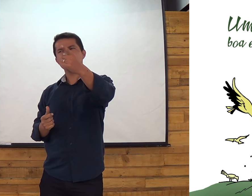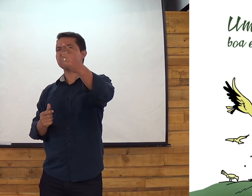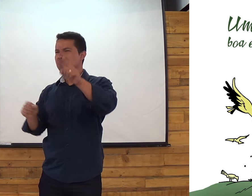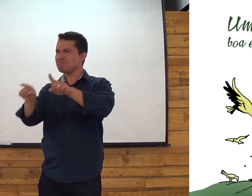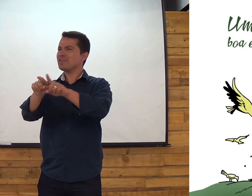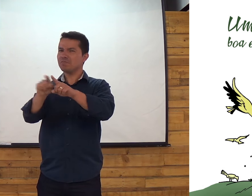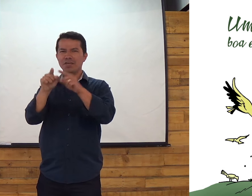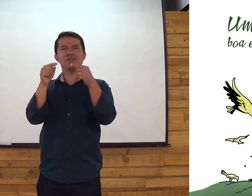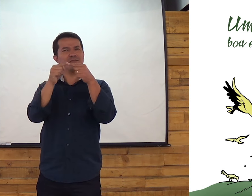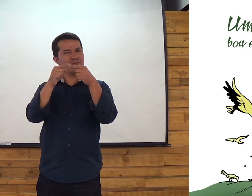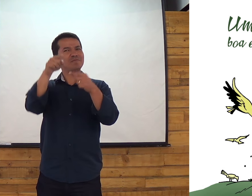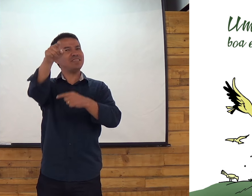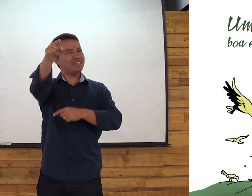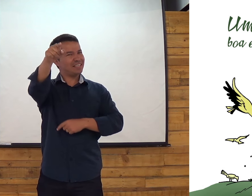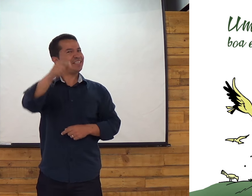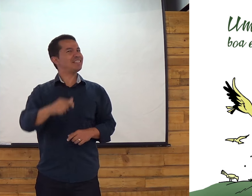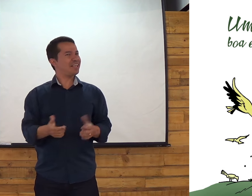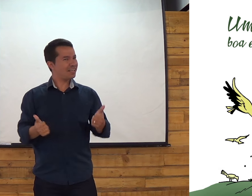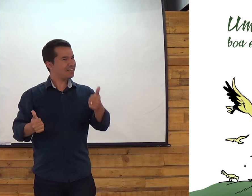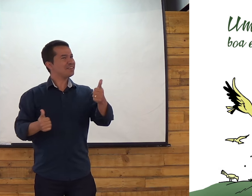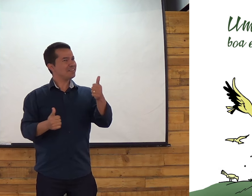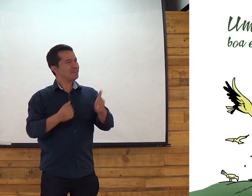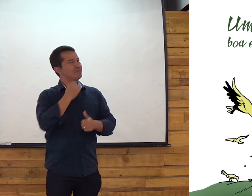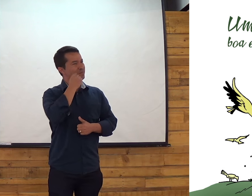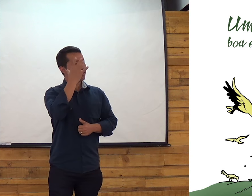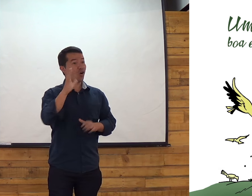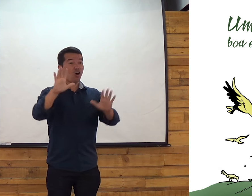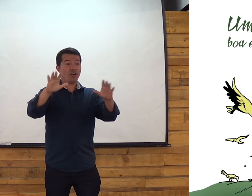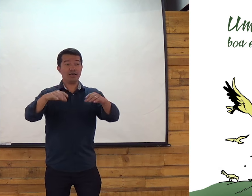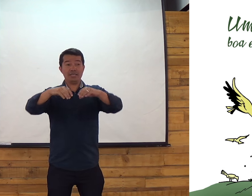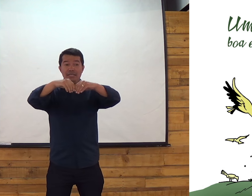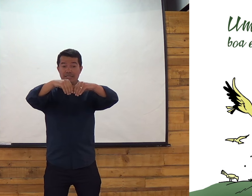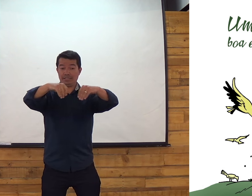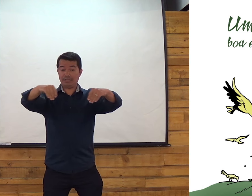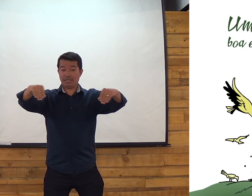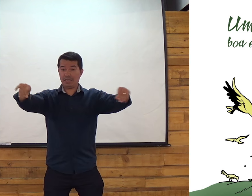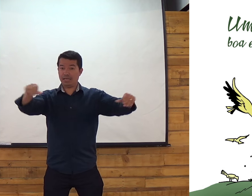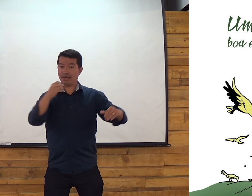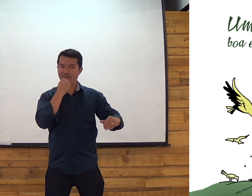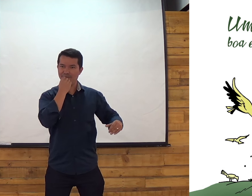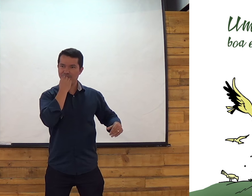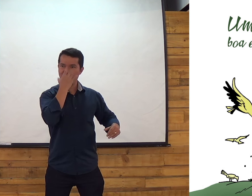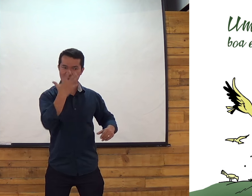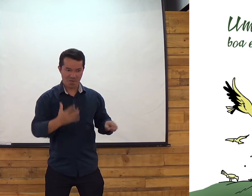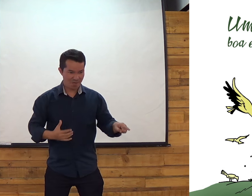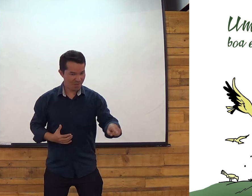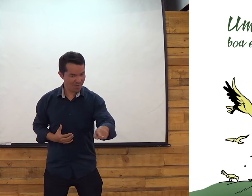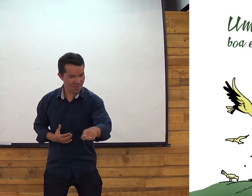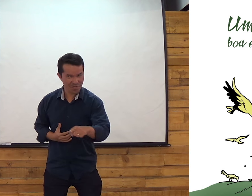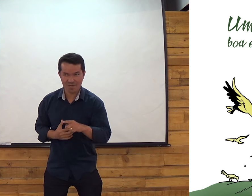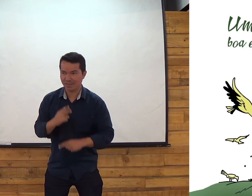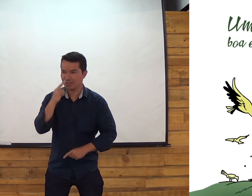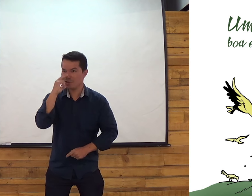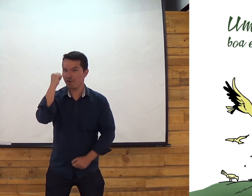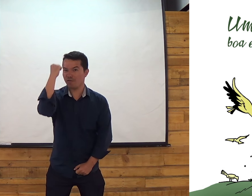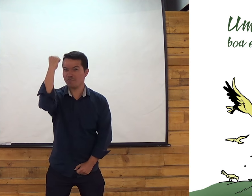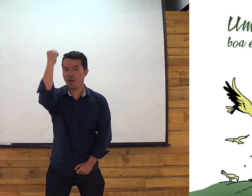Forte? Também é uma coisa, um sinal que dá certo, que combina. Então, uma terra boa